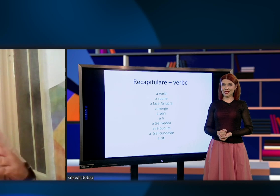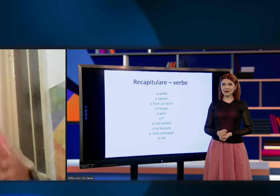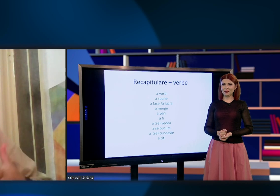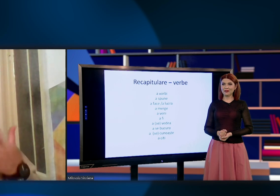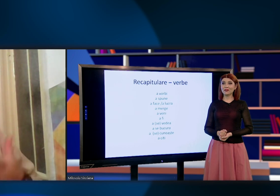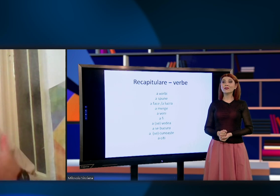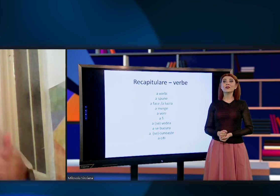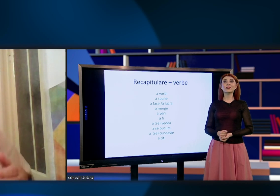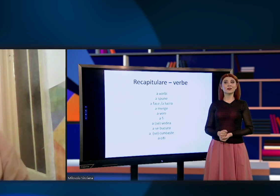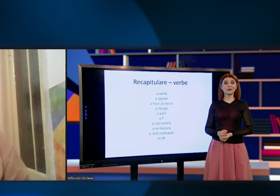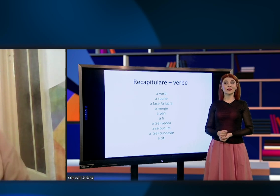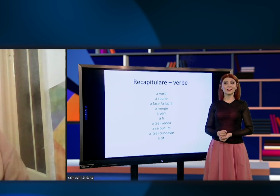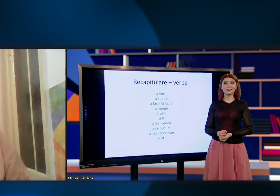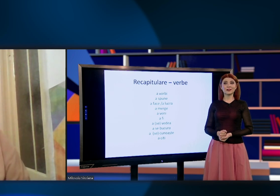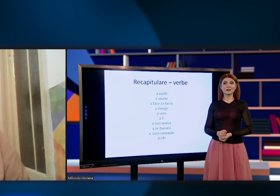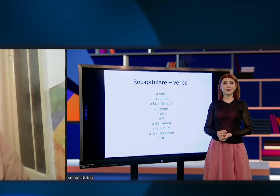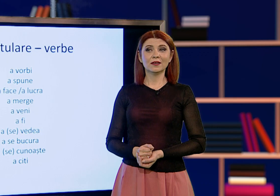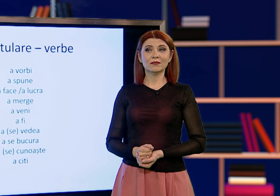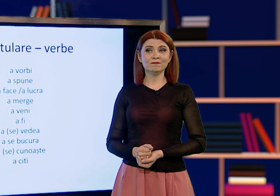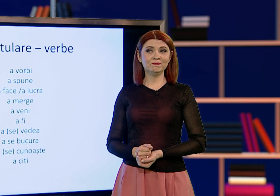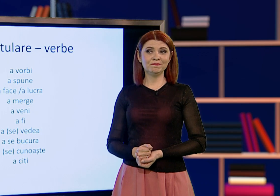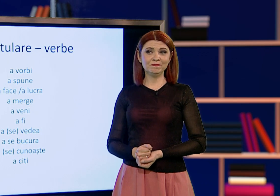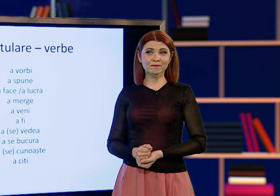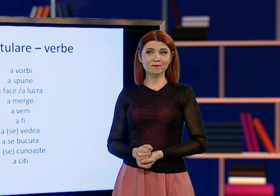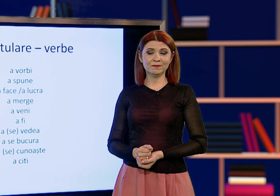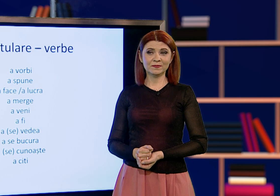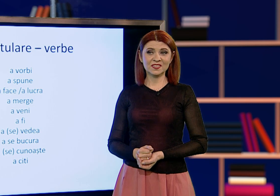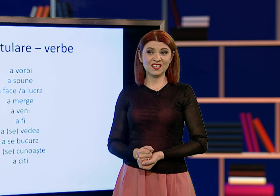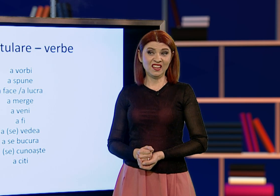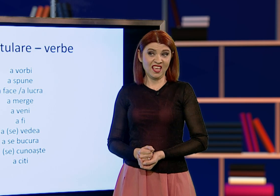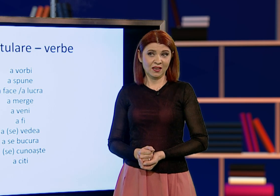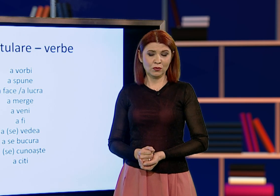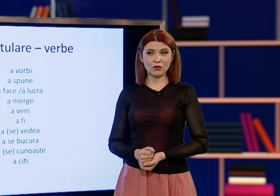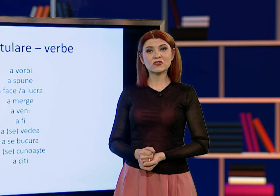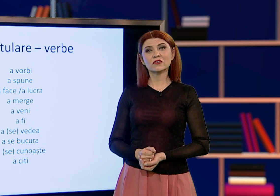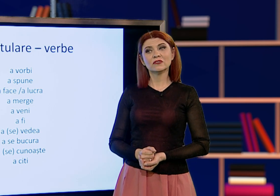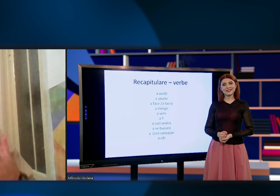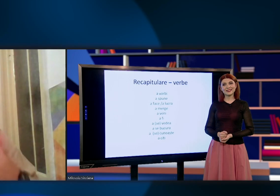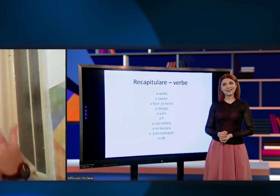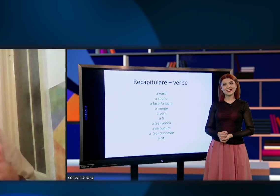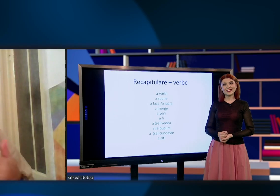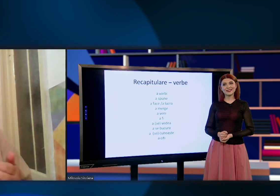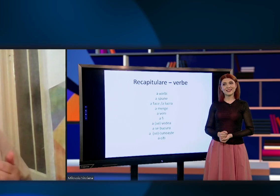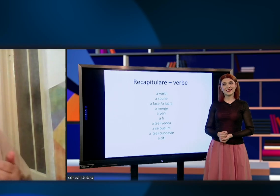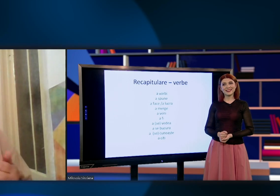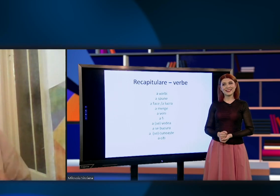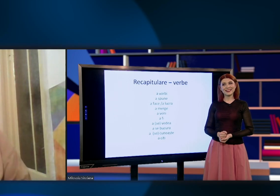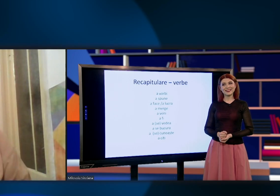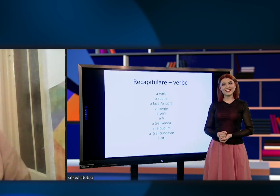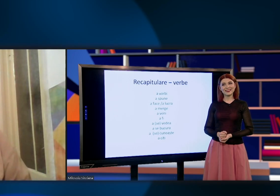mă bucur să te cunosc să te cunosc Mă bucur să te cunosc pe tine